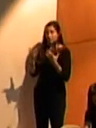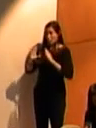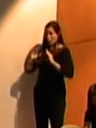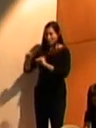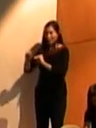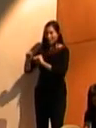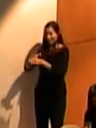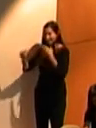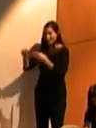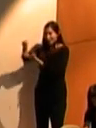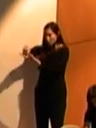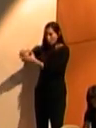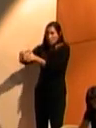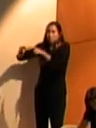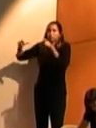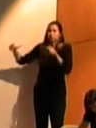échelle.